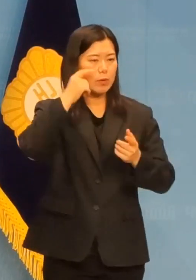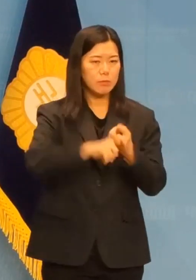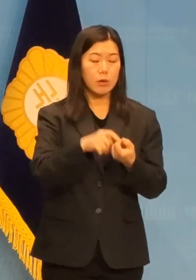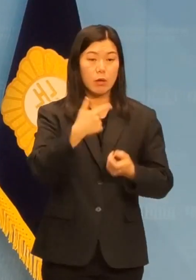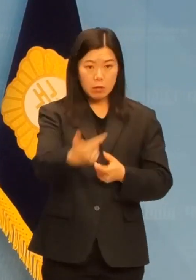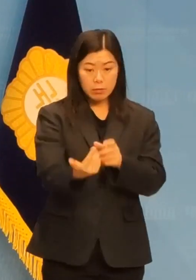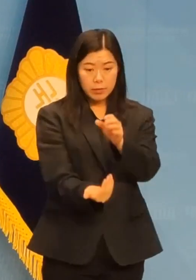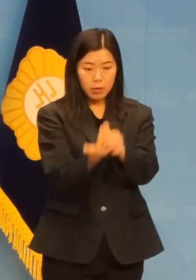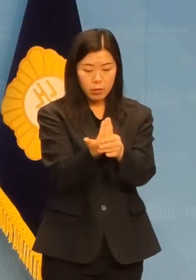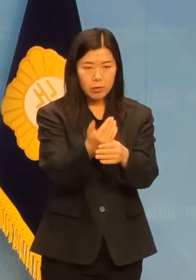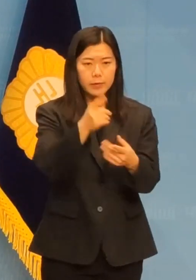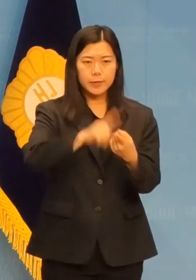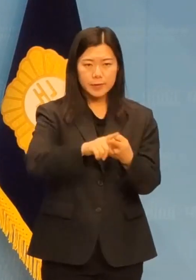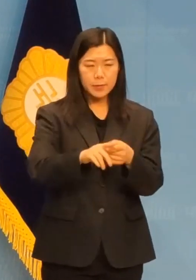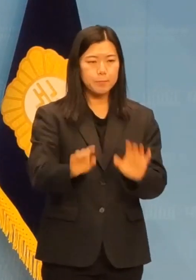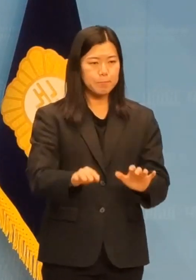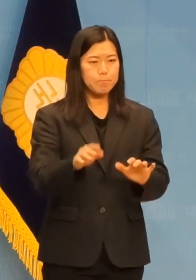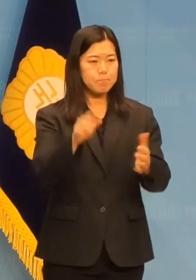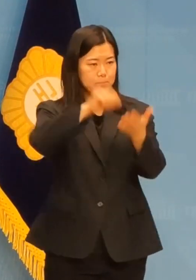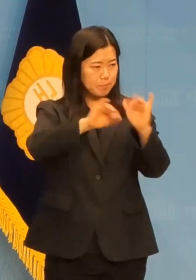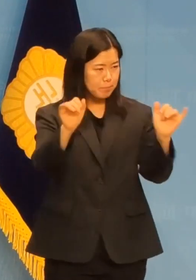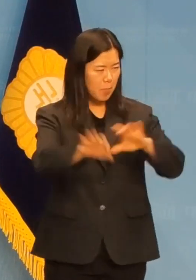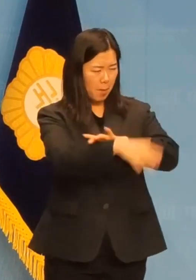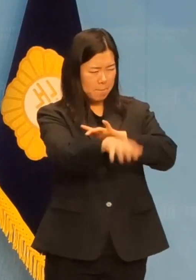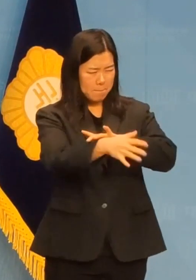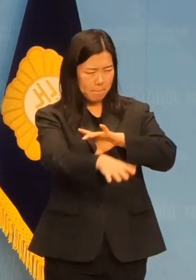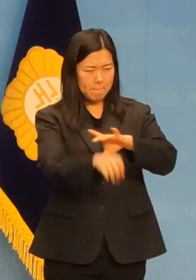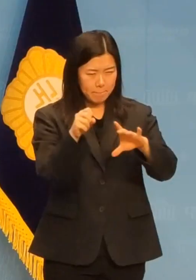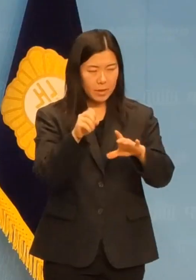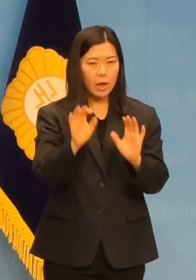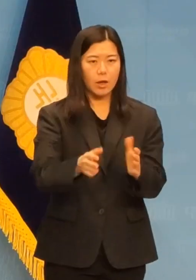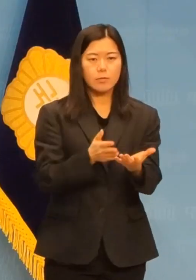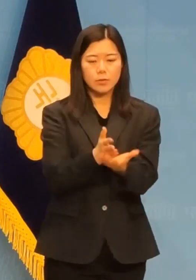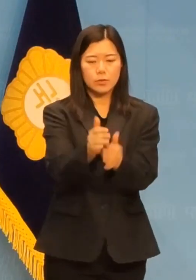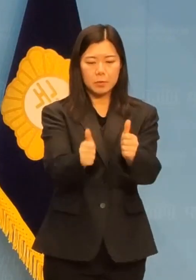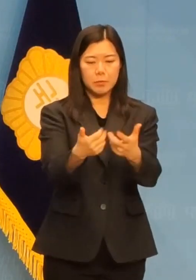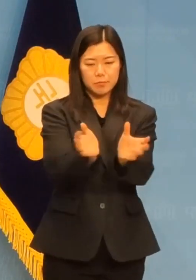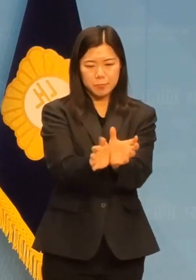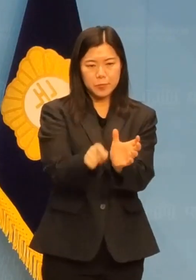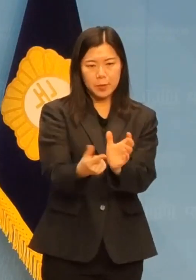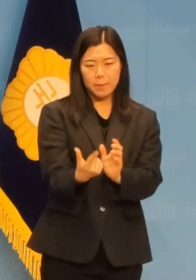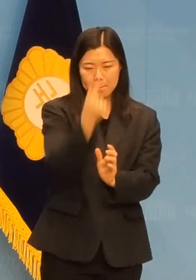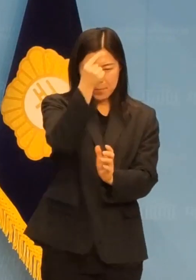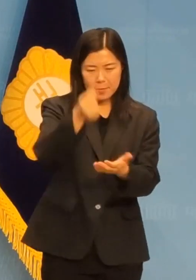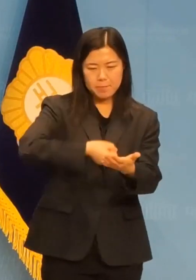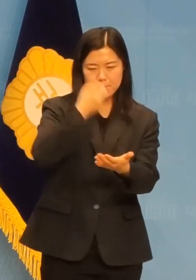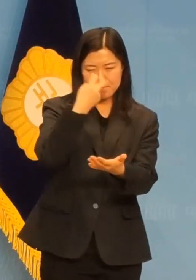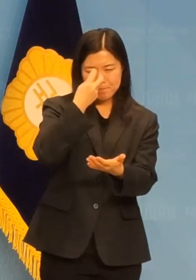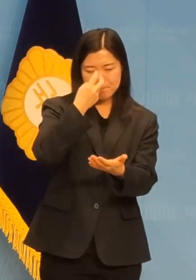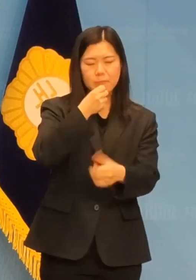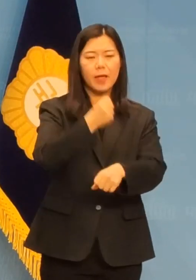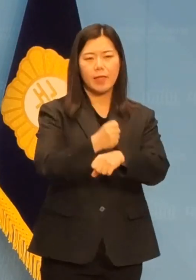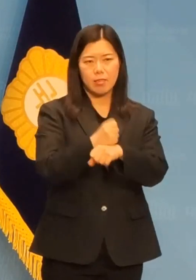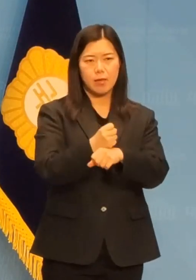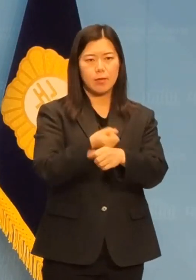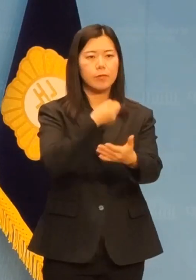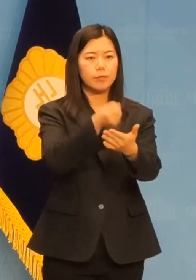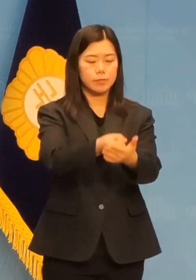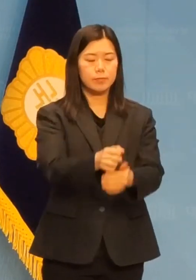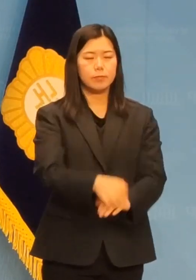사건을 무작위 배당 원칙에 따라 전담재판부에서 신속하게 심리하겠다는 사법부의